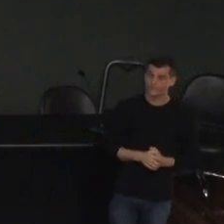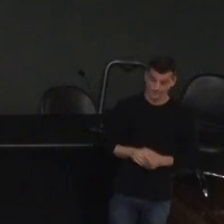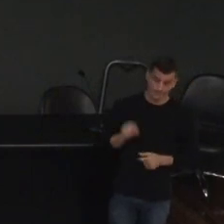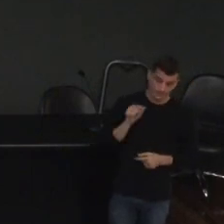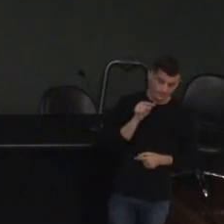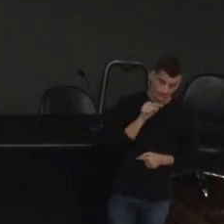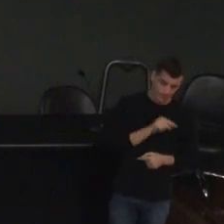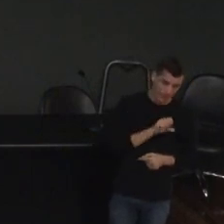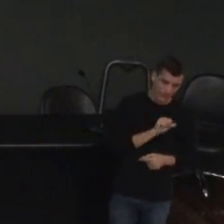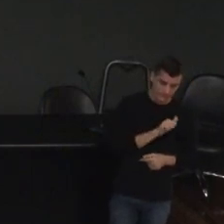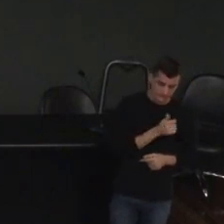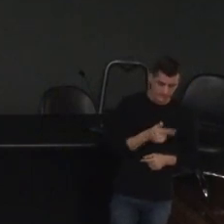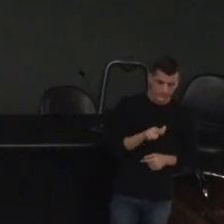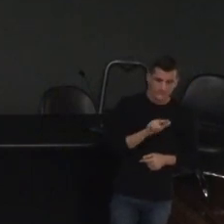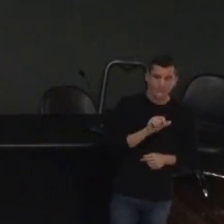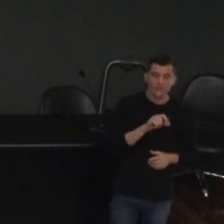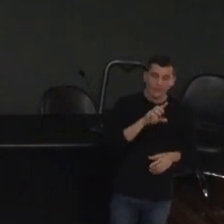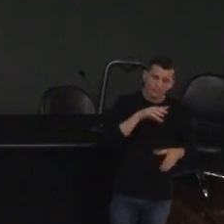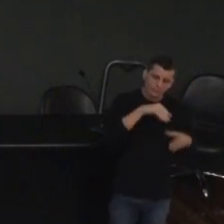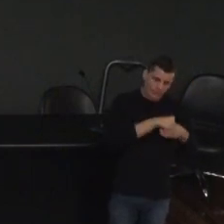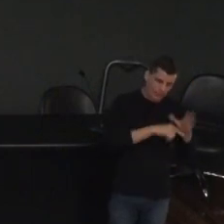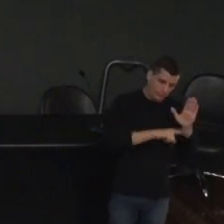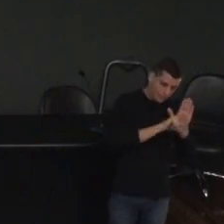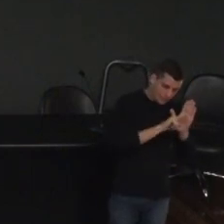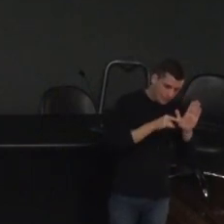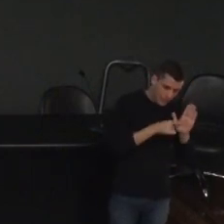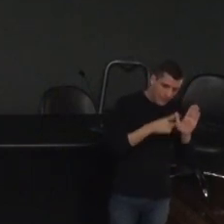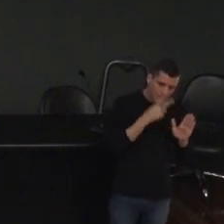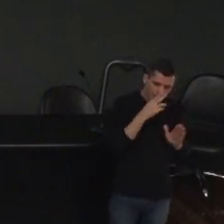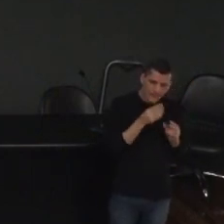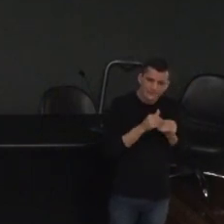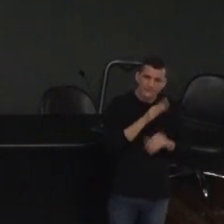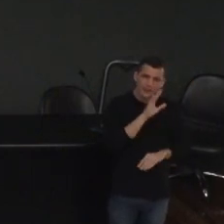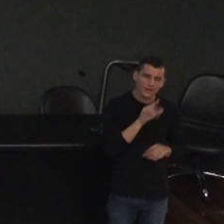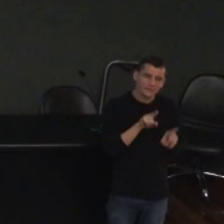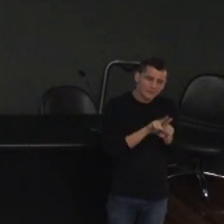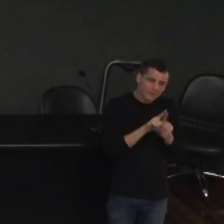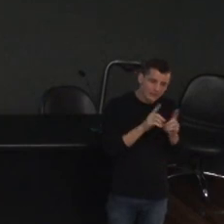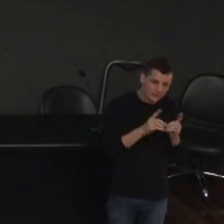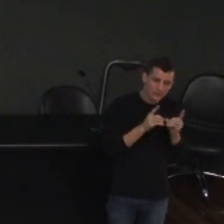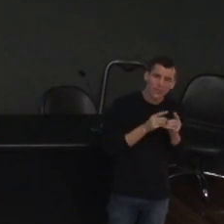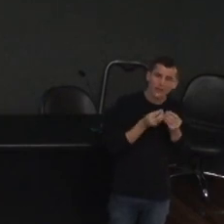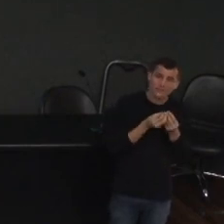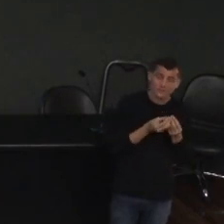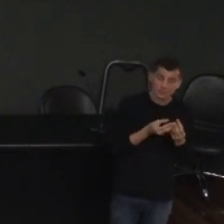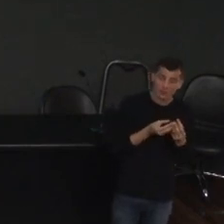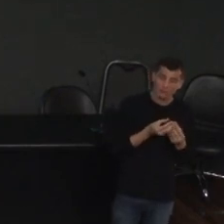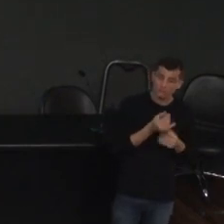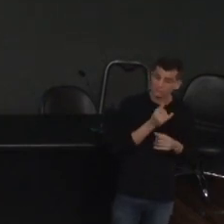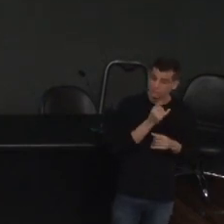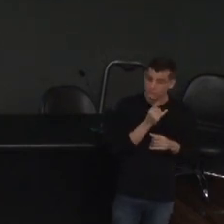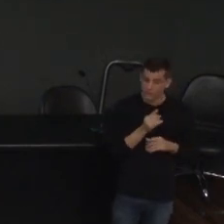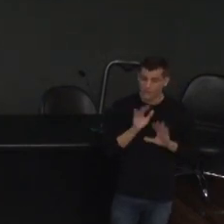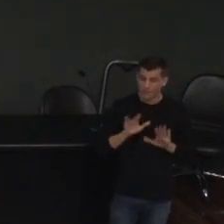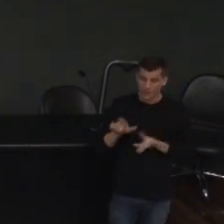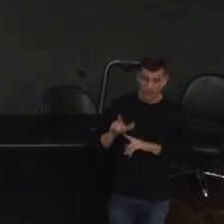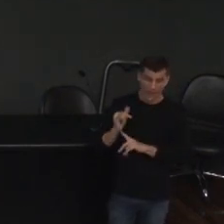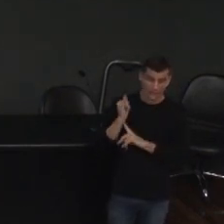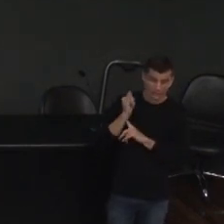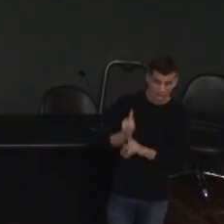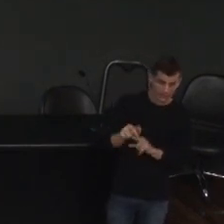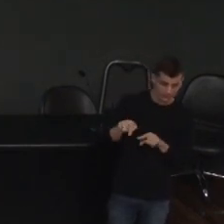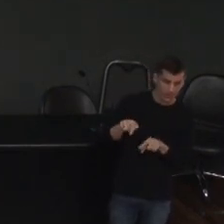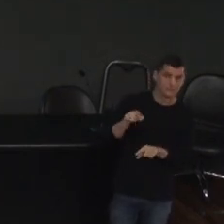importante a gente entender o seguinte não é porque não se aplica multa é que uma advertência não deva ser preocupante do ponto de vista